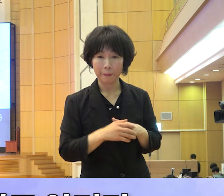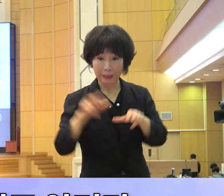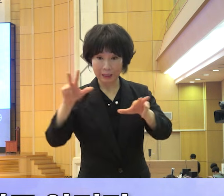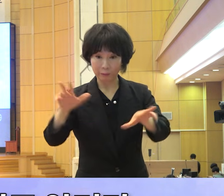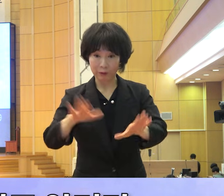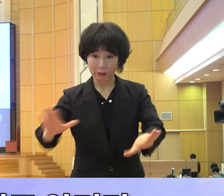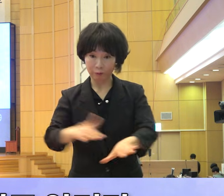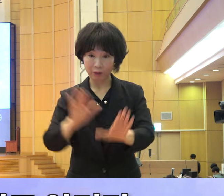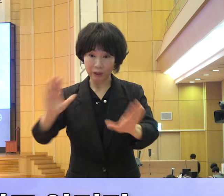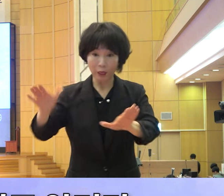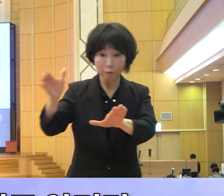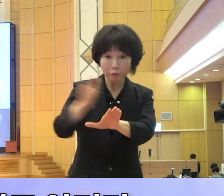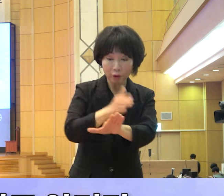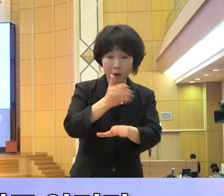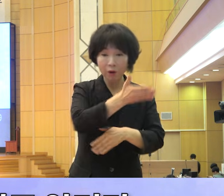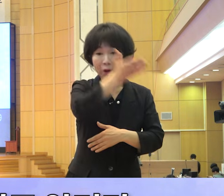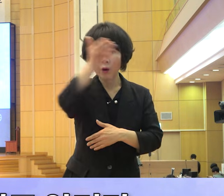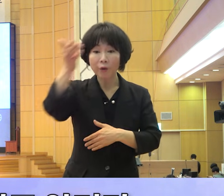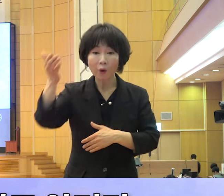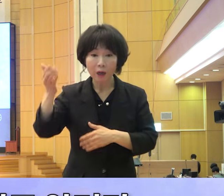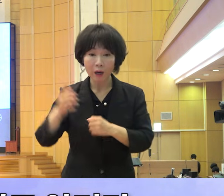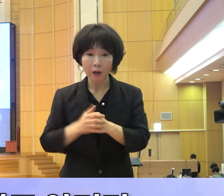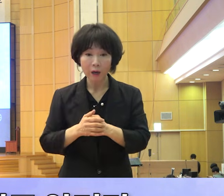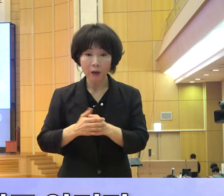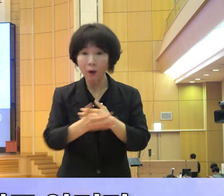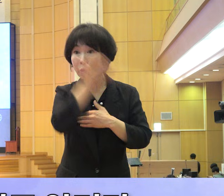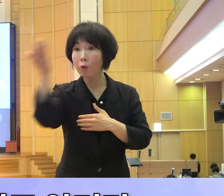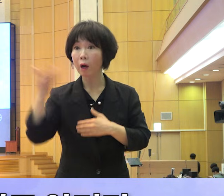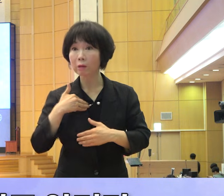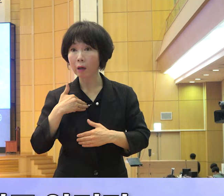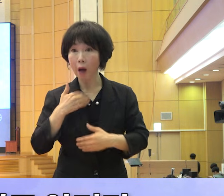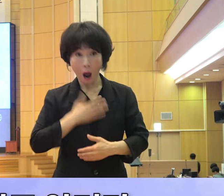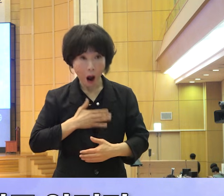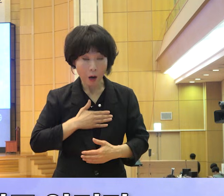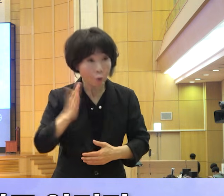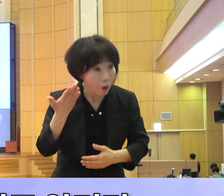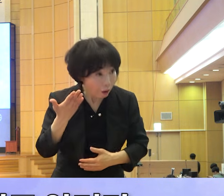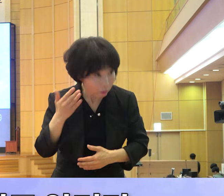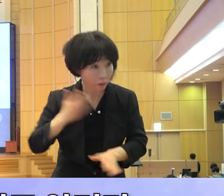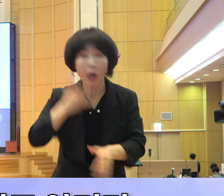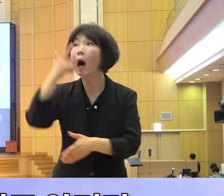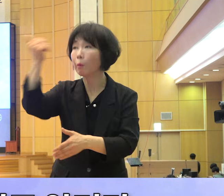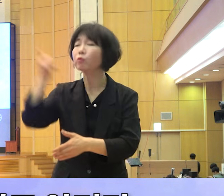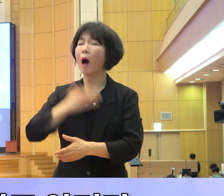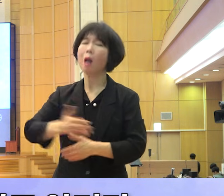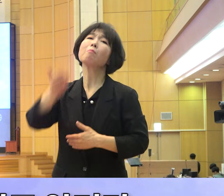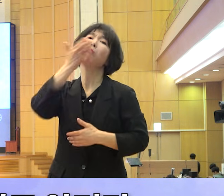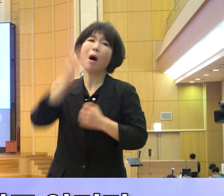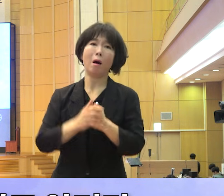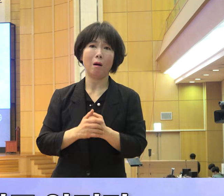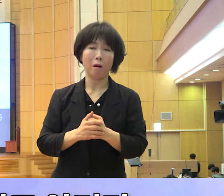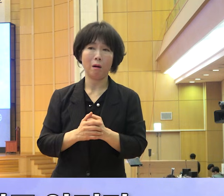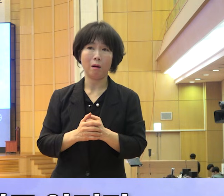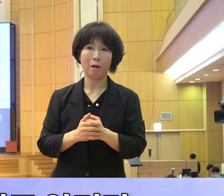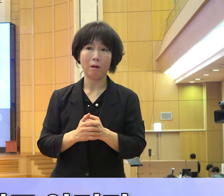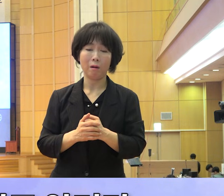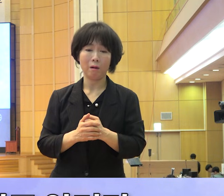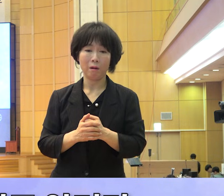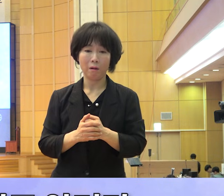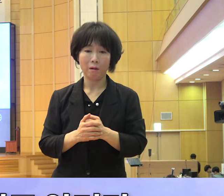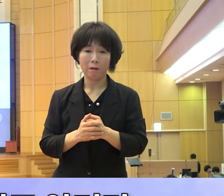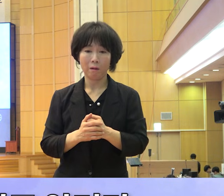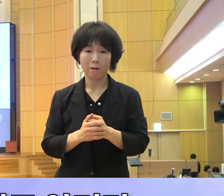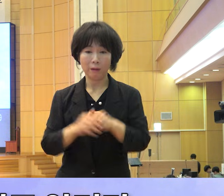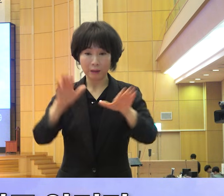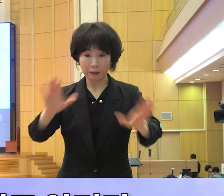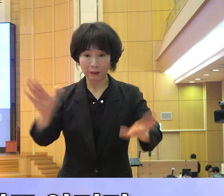이제부터는 너희가 나를 알았으니까 내 아버지도 알았을 거다. 너희가 나를 알고 아버지를